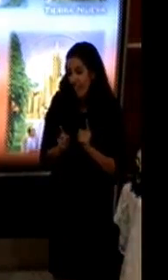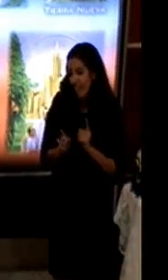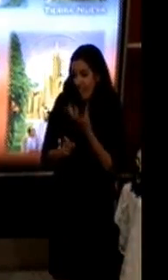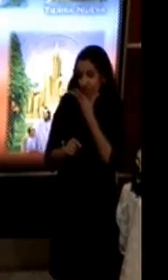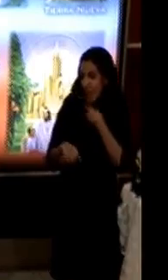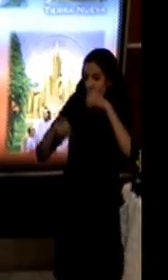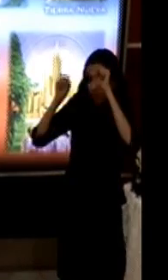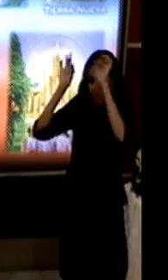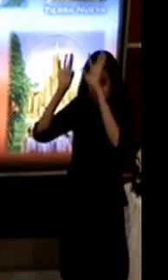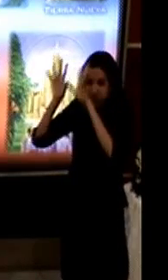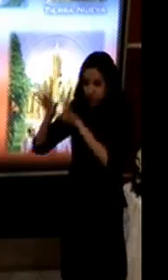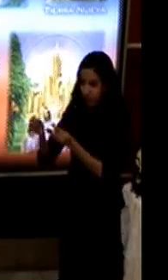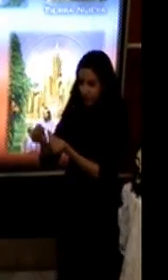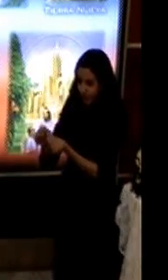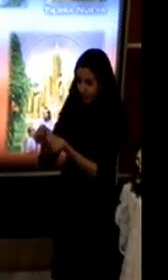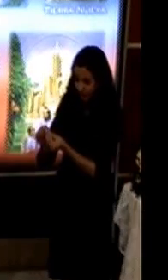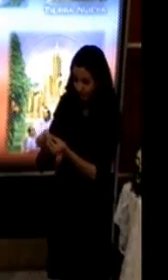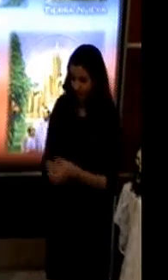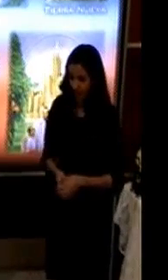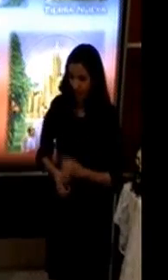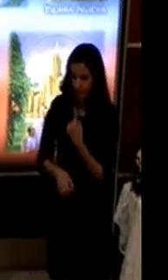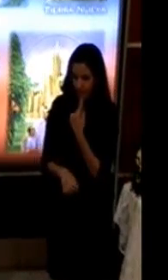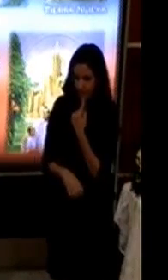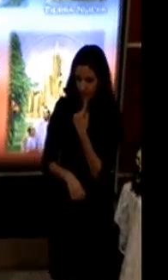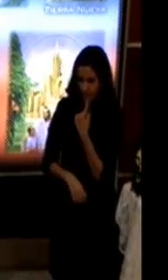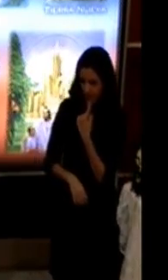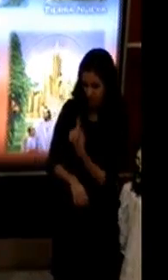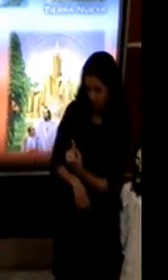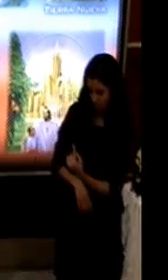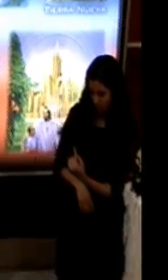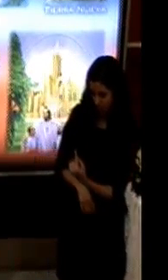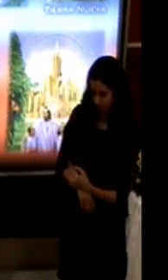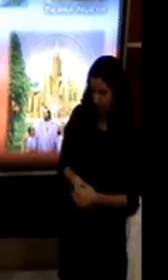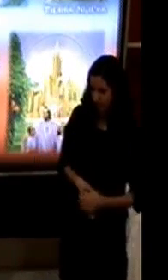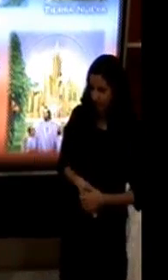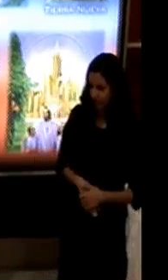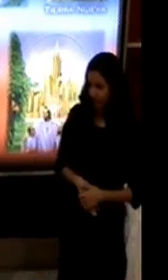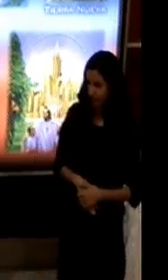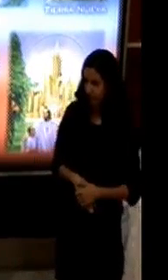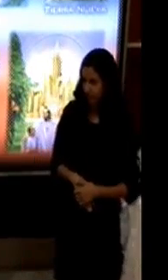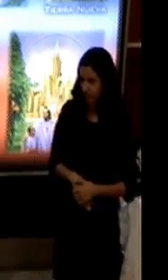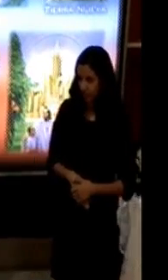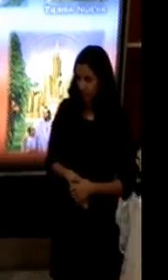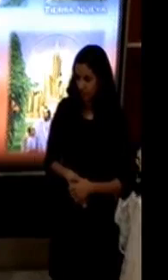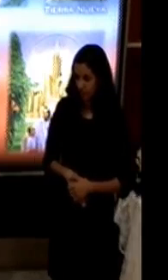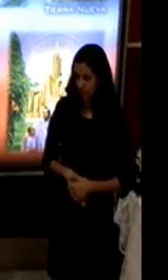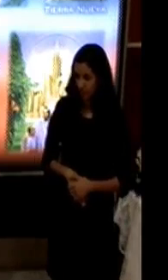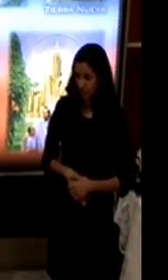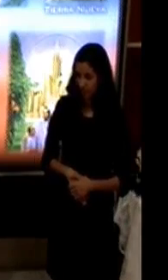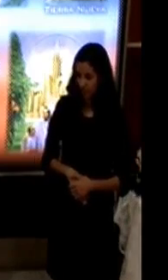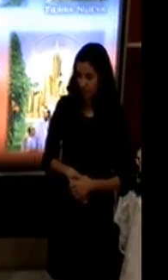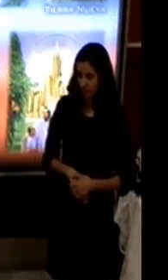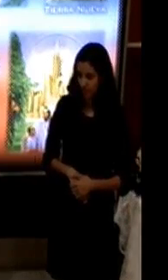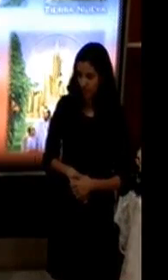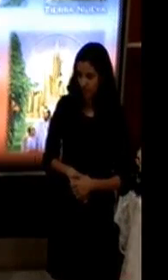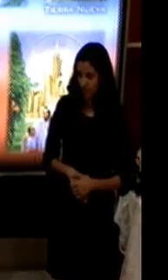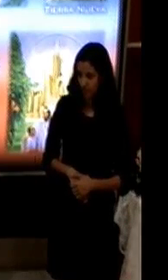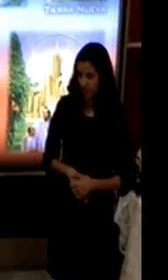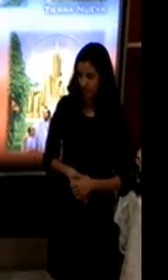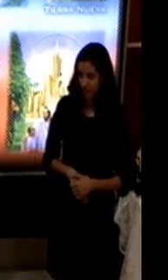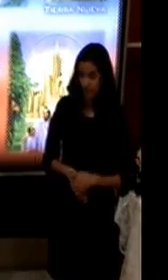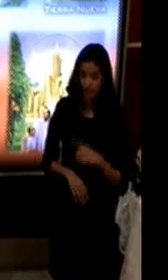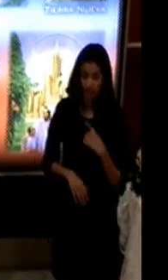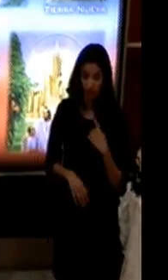a Dios. Pregunto una vez más. ¿Estamos dispuestos a disfrutar de la